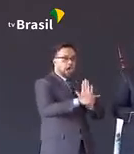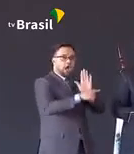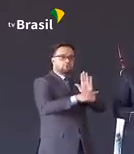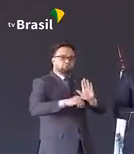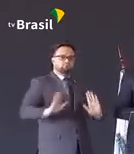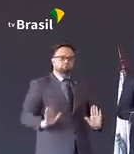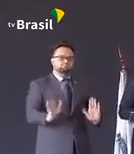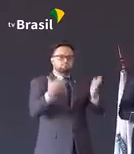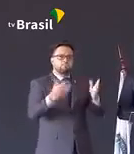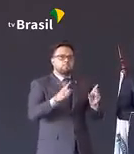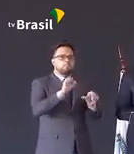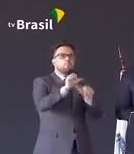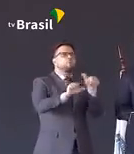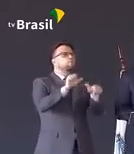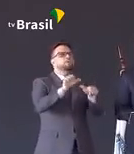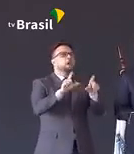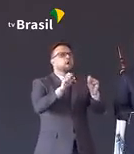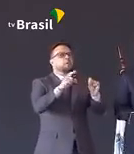mudar paradigmas,